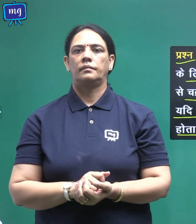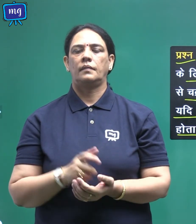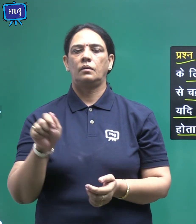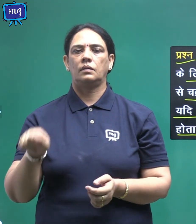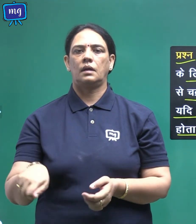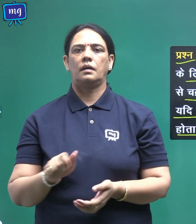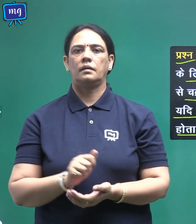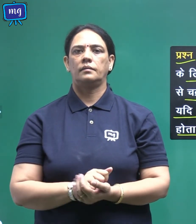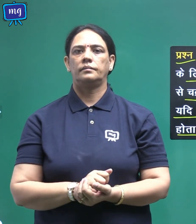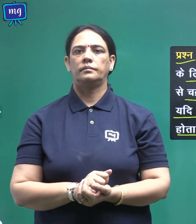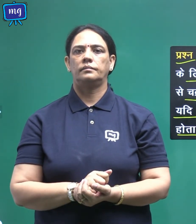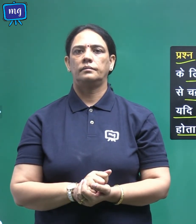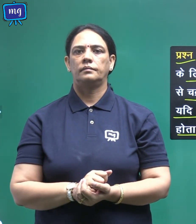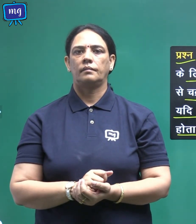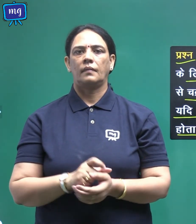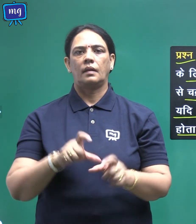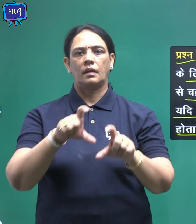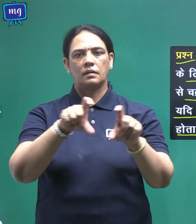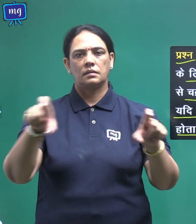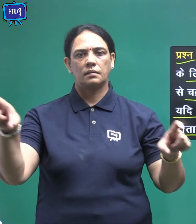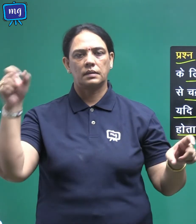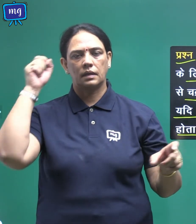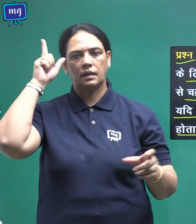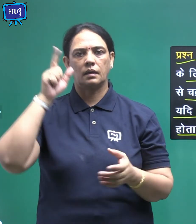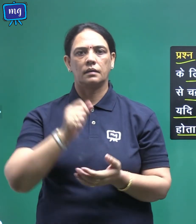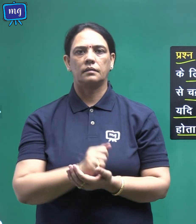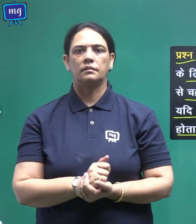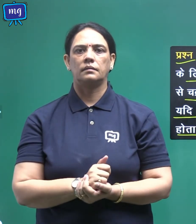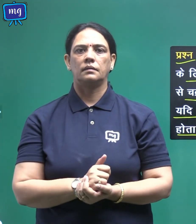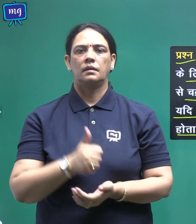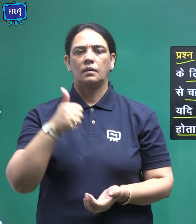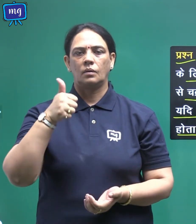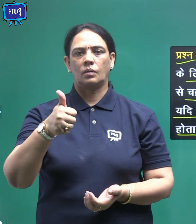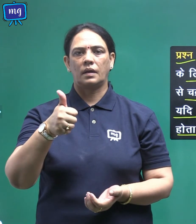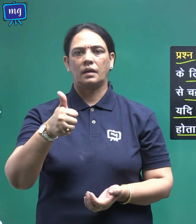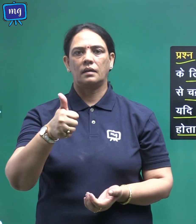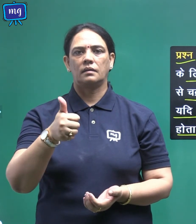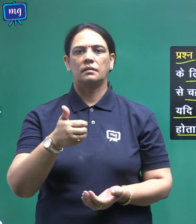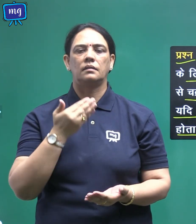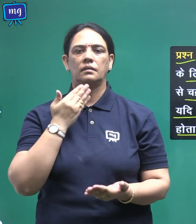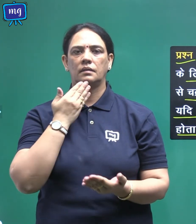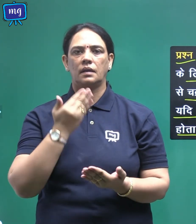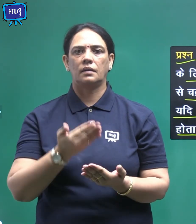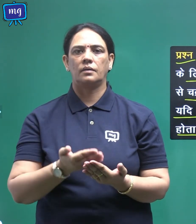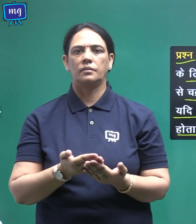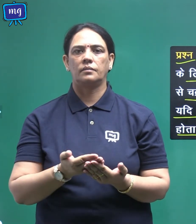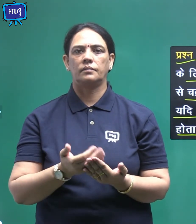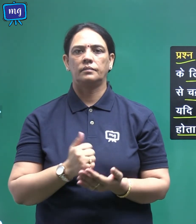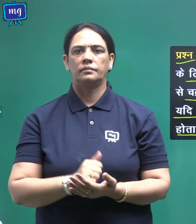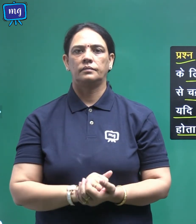होता है। समझ आ गया? ओके, थैंक यू।